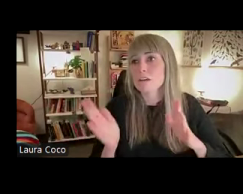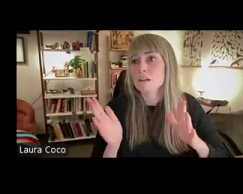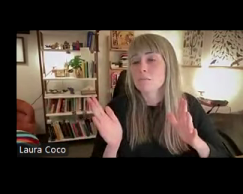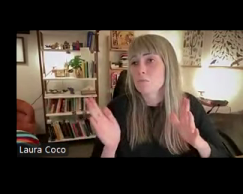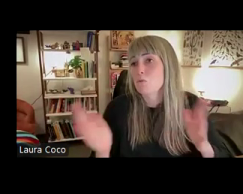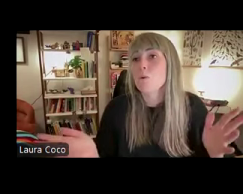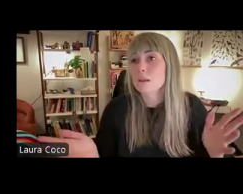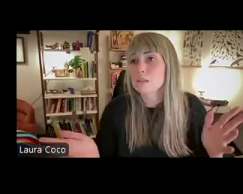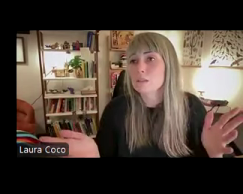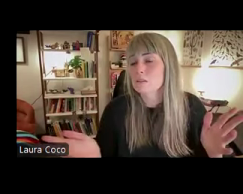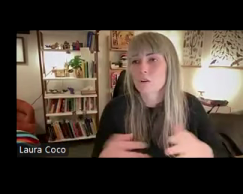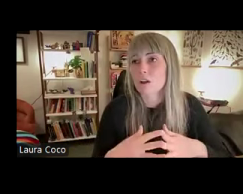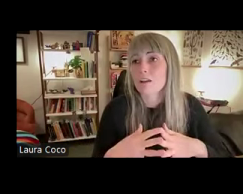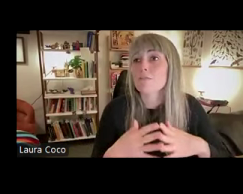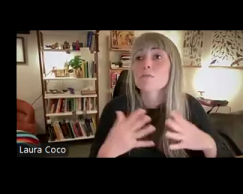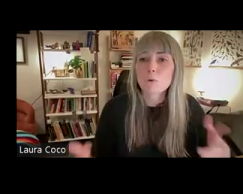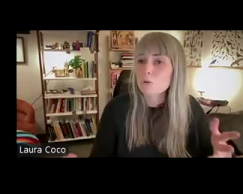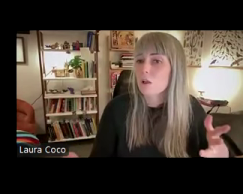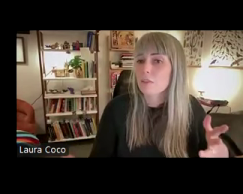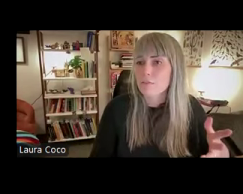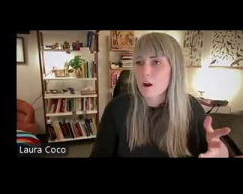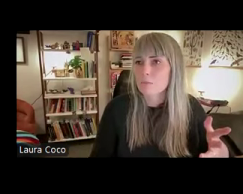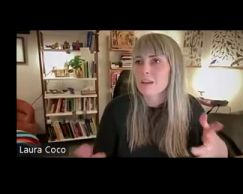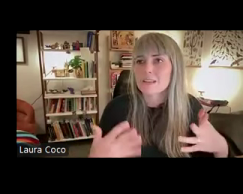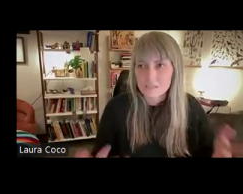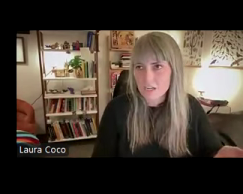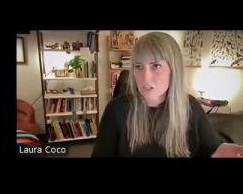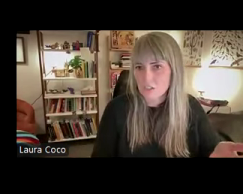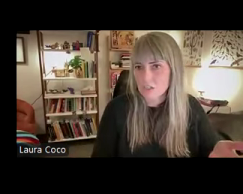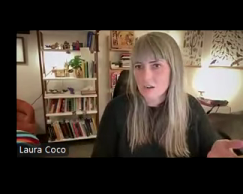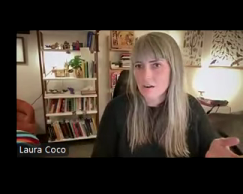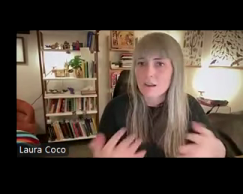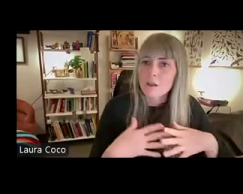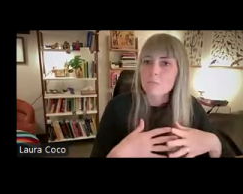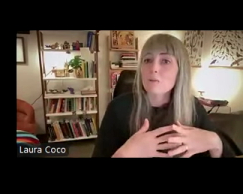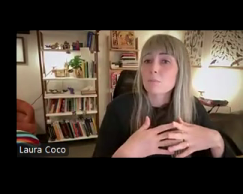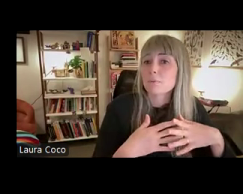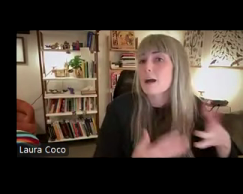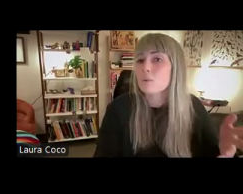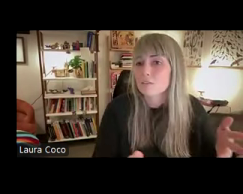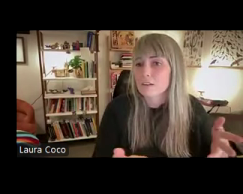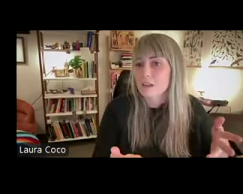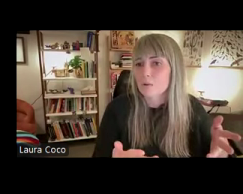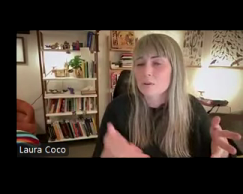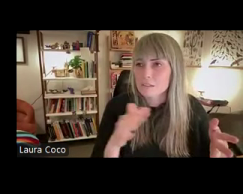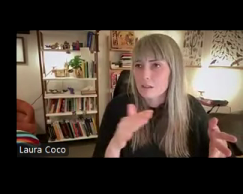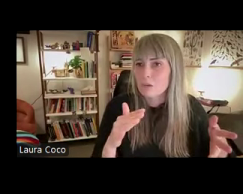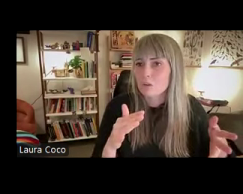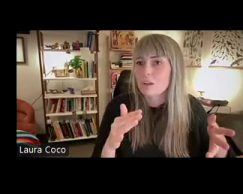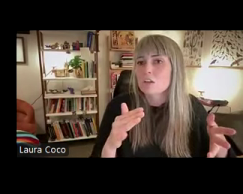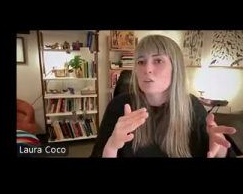tener problemas con su audición. Entonces, no todos los ruidos o no todo trabajo en el campo es peligroso para su